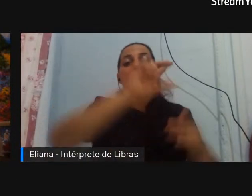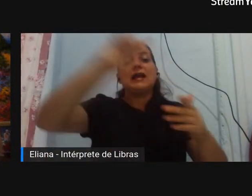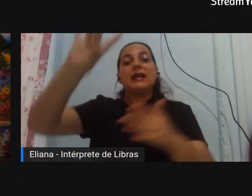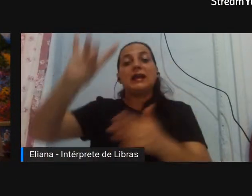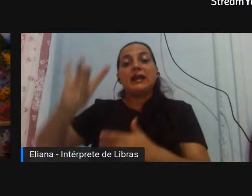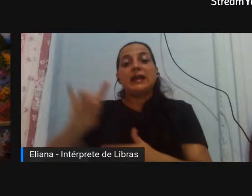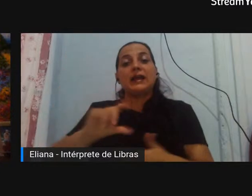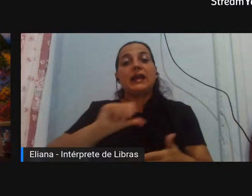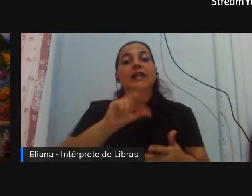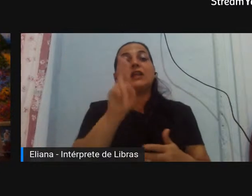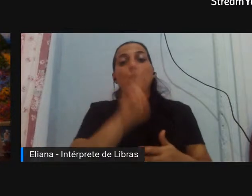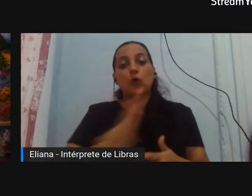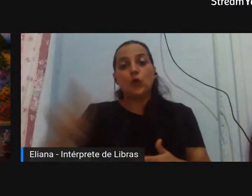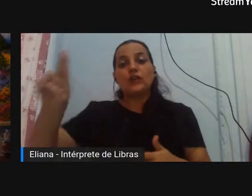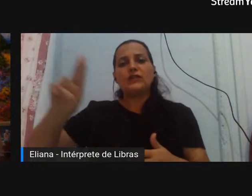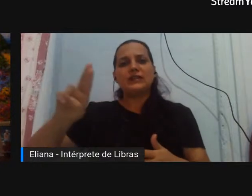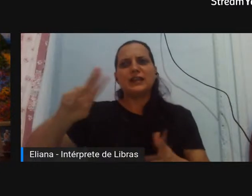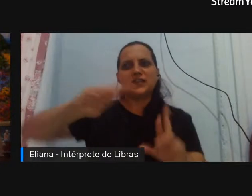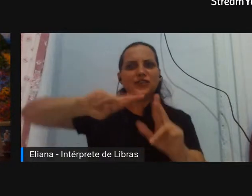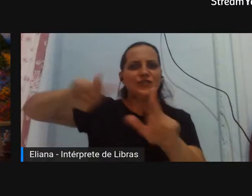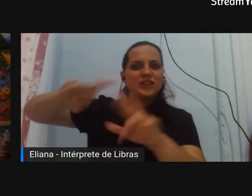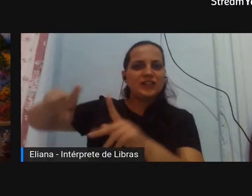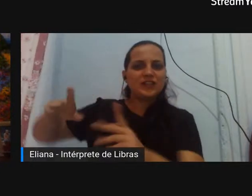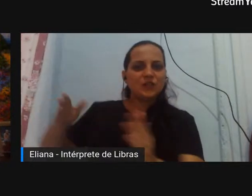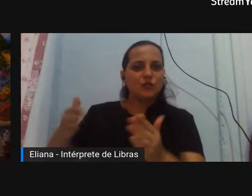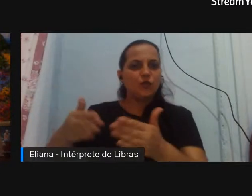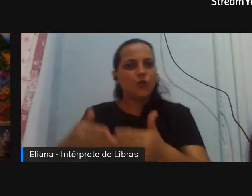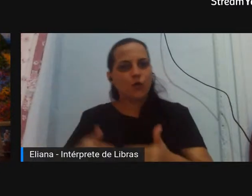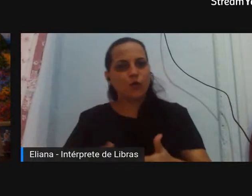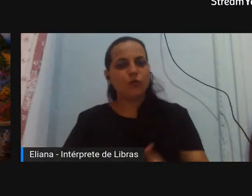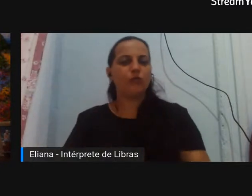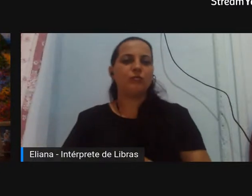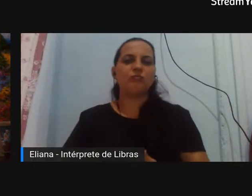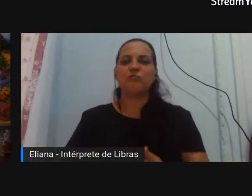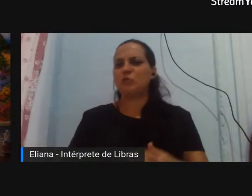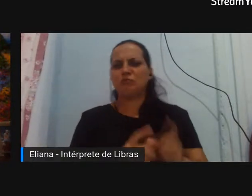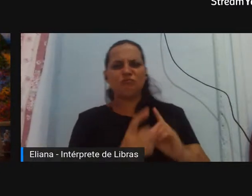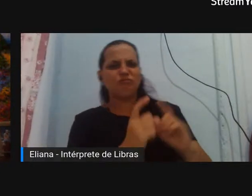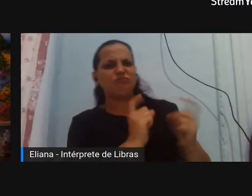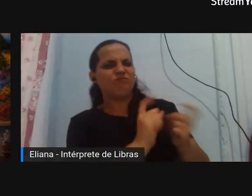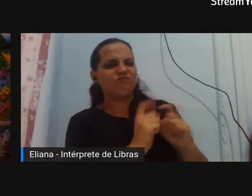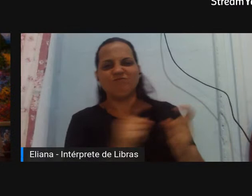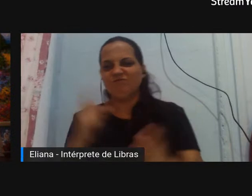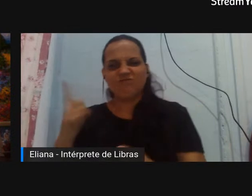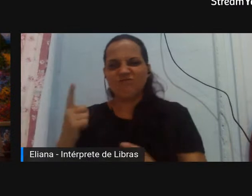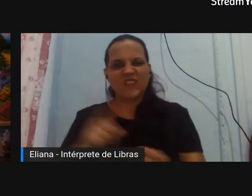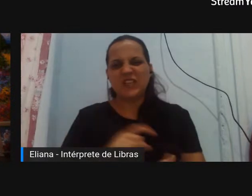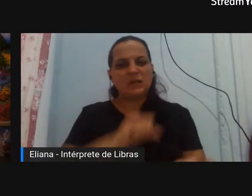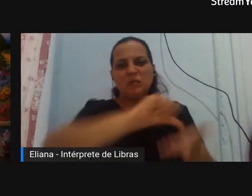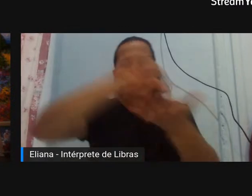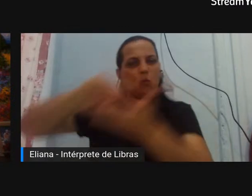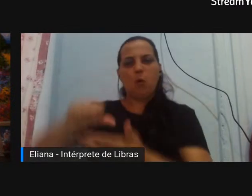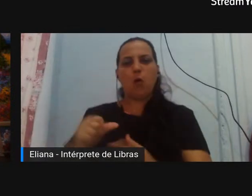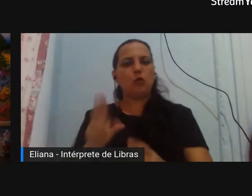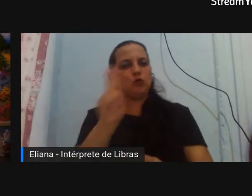é um mundo separado, que não dialoga entre si, no máximo alguma contribuição de